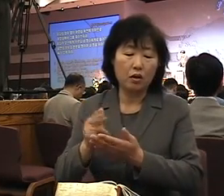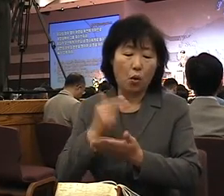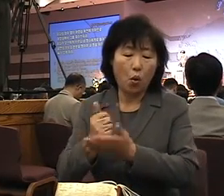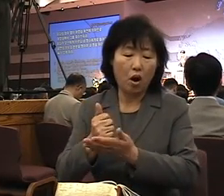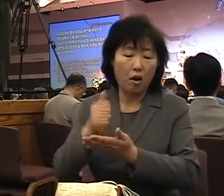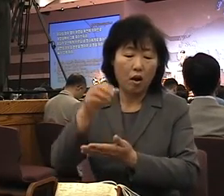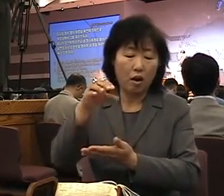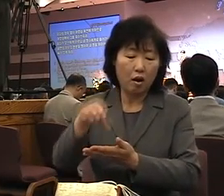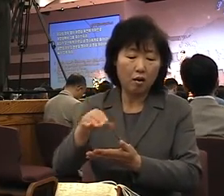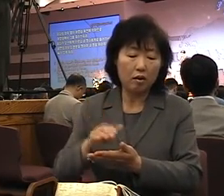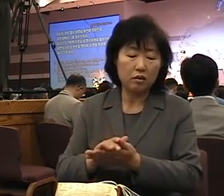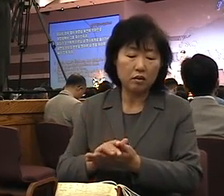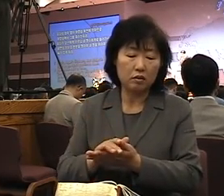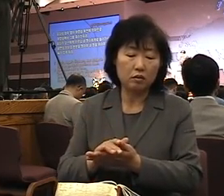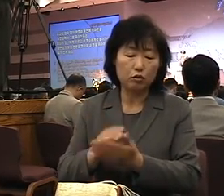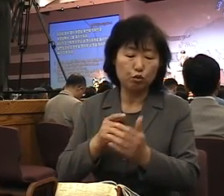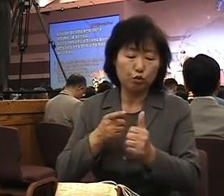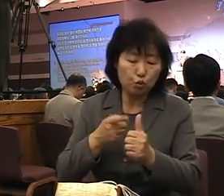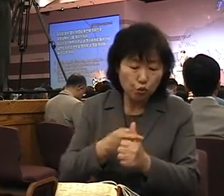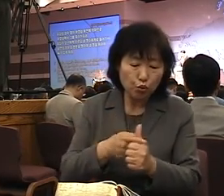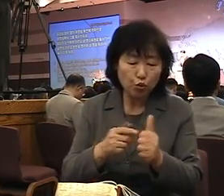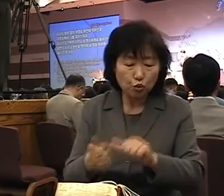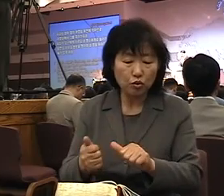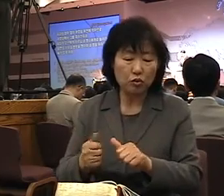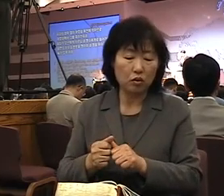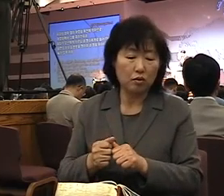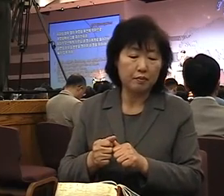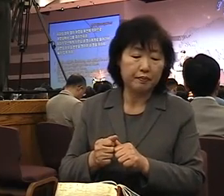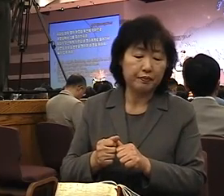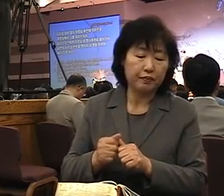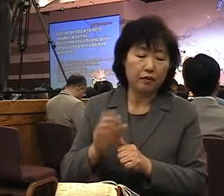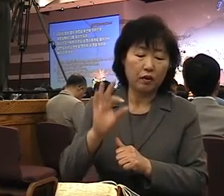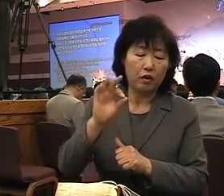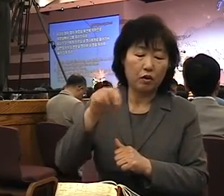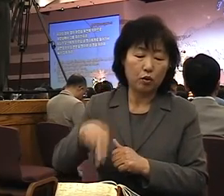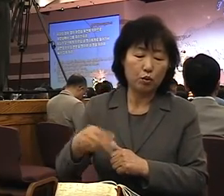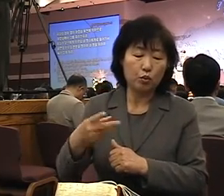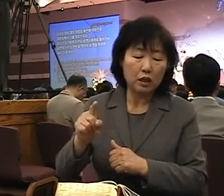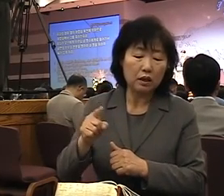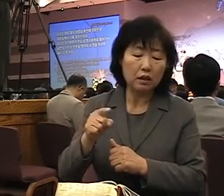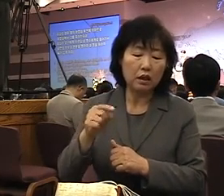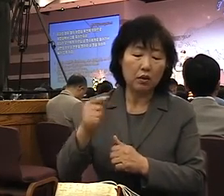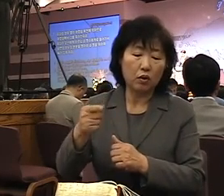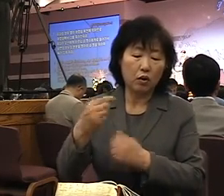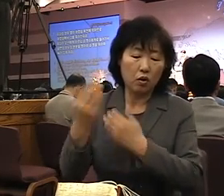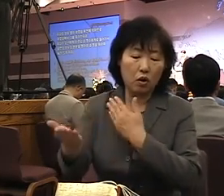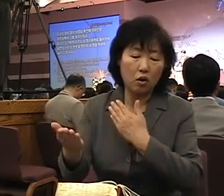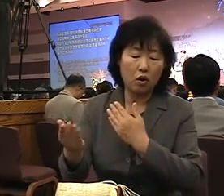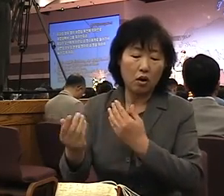악함으로 여호와께서 그를 죽이신지라. 유다가 너에게 이르되 내 형수에게로